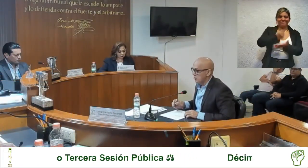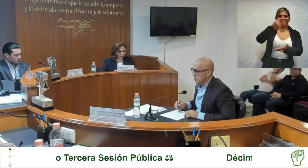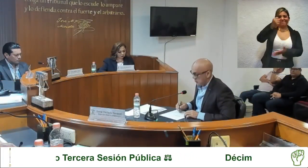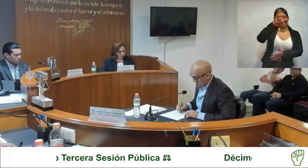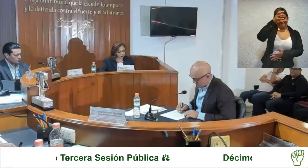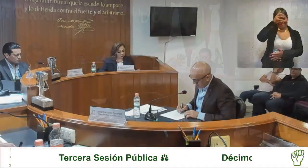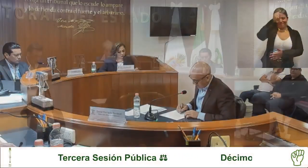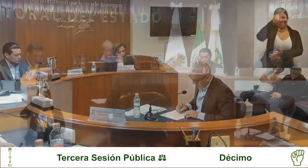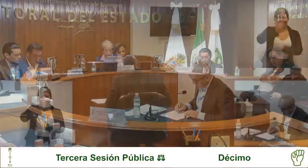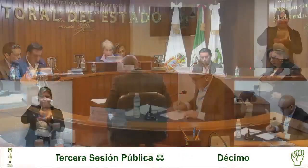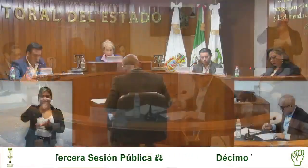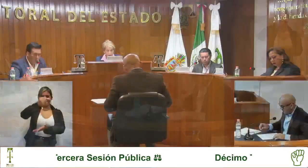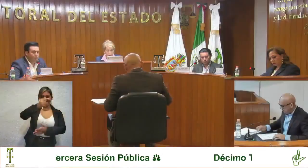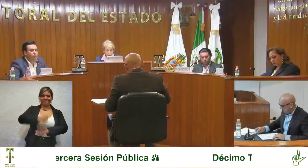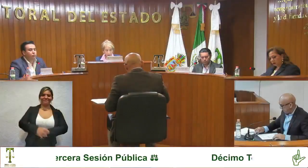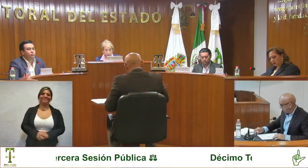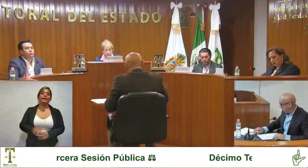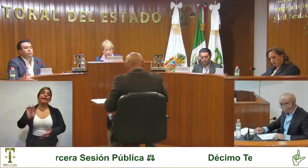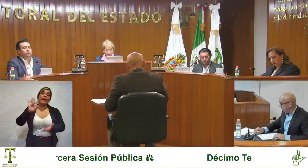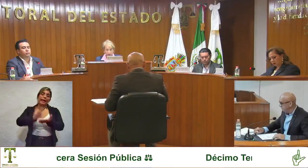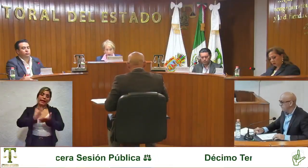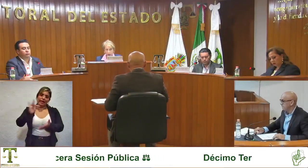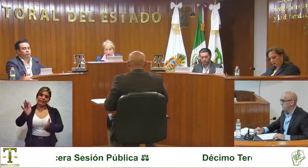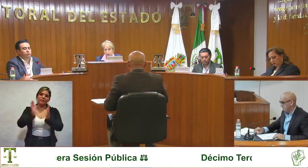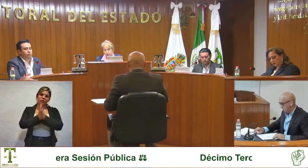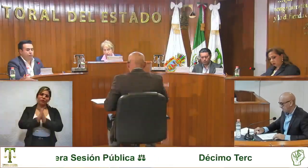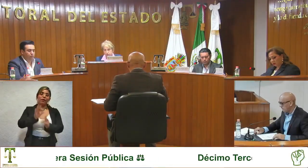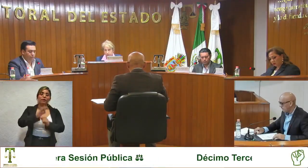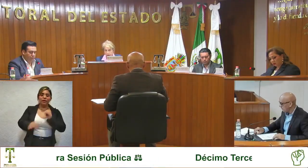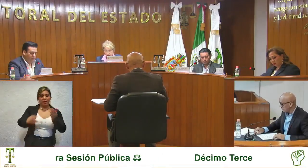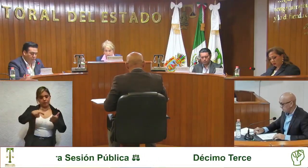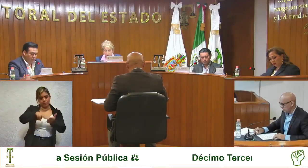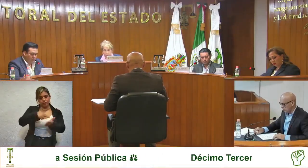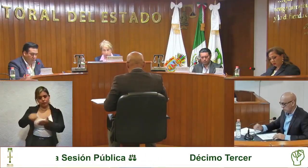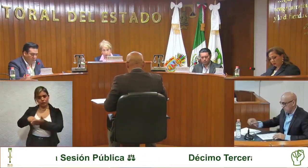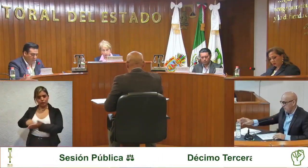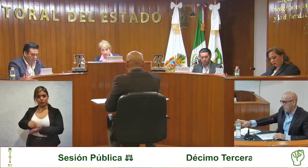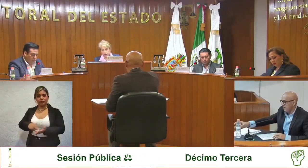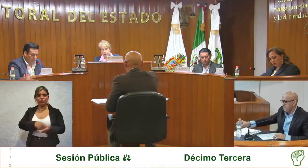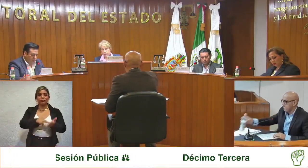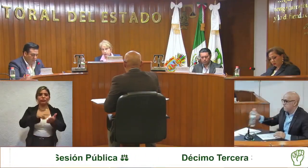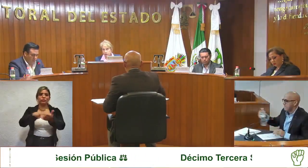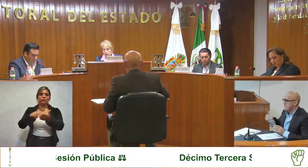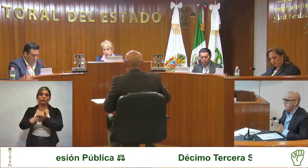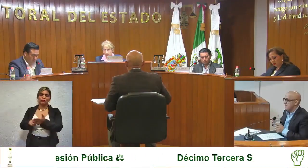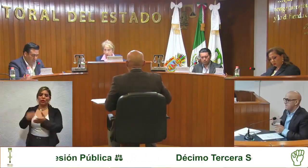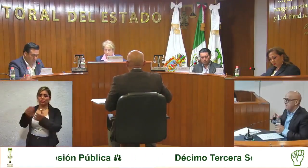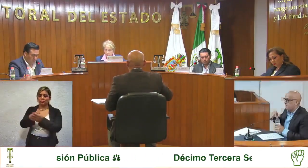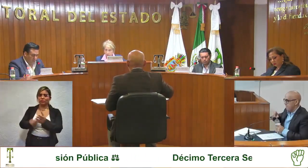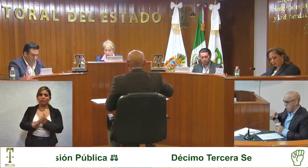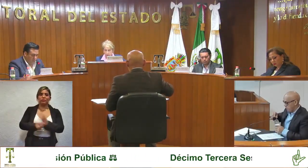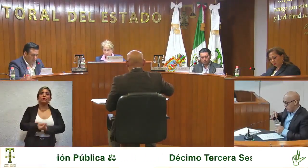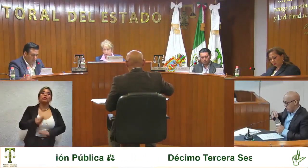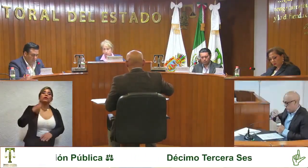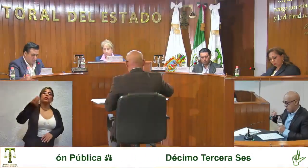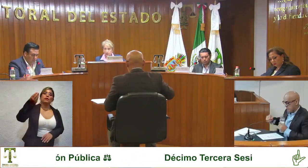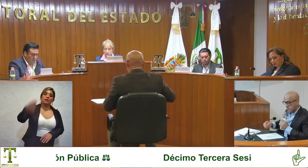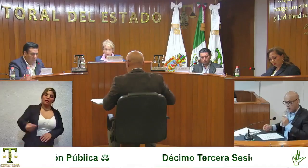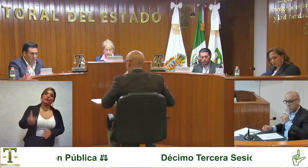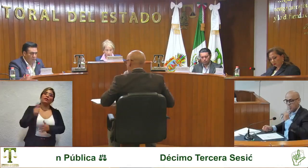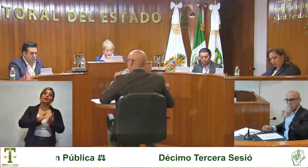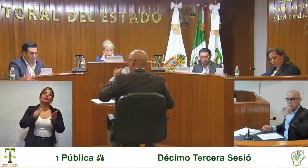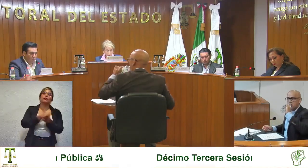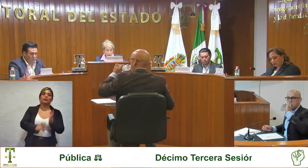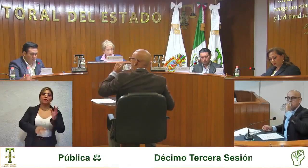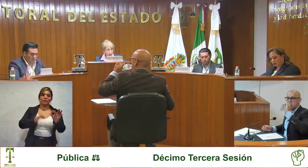unanimidad de votos. Gracias, secretario. En consecuencia, sírvase recabar las firmas a la conclusión de la presente sesión y notifíquese conforme a